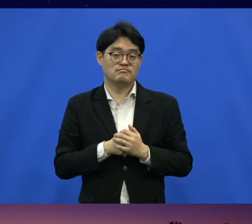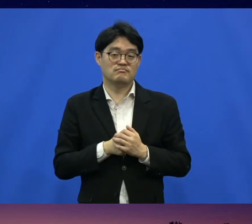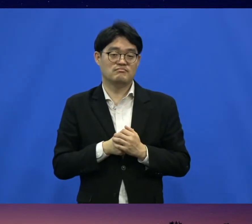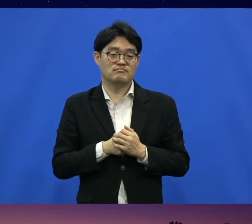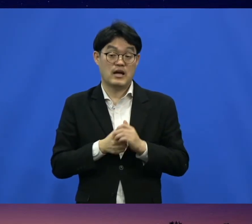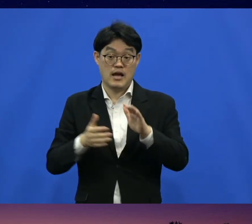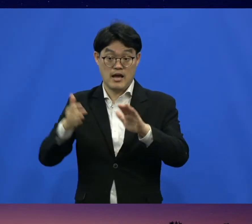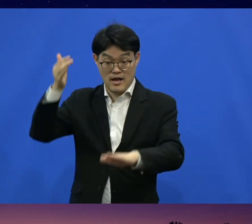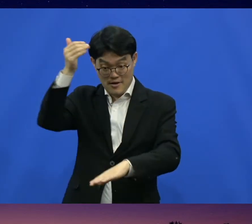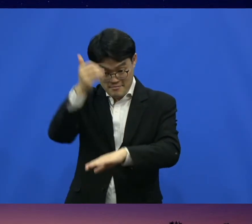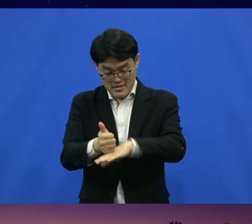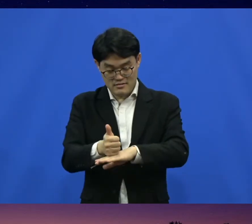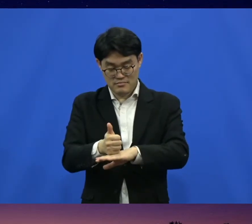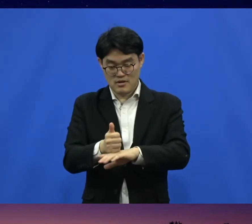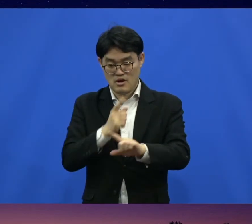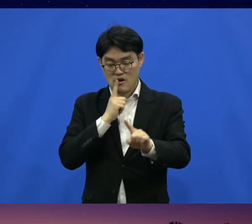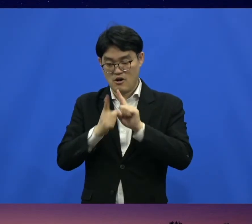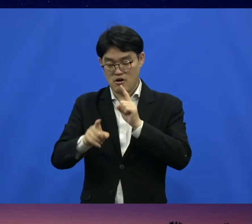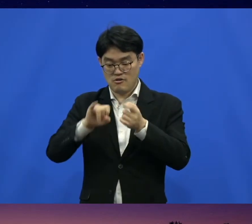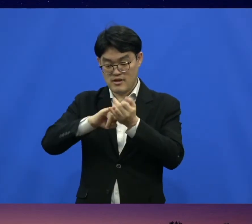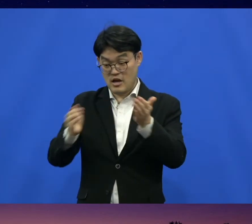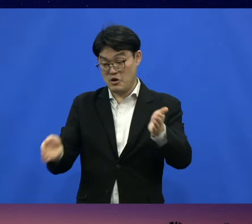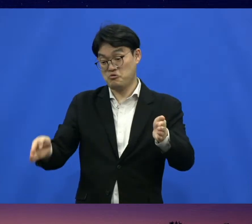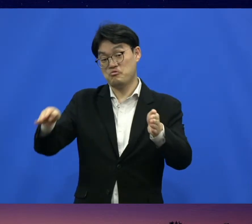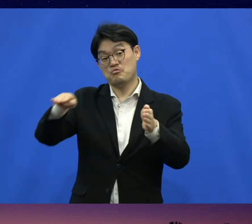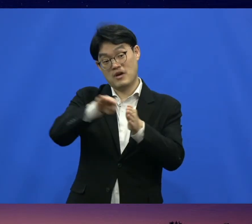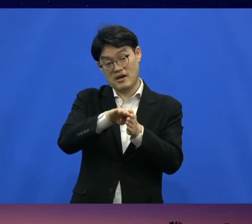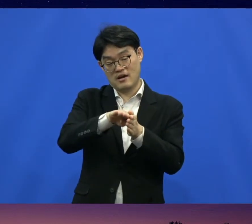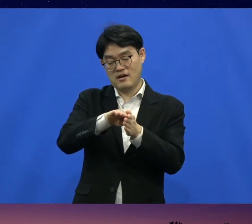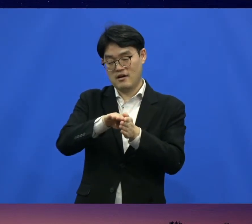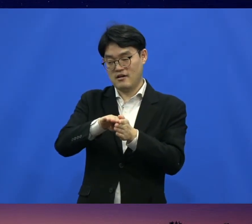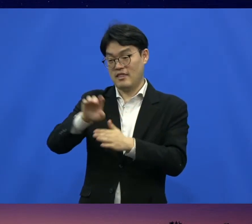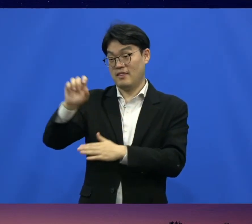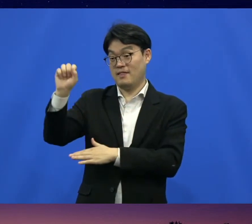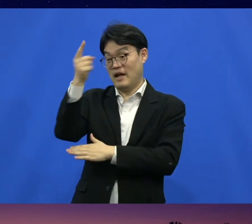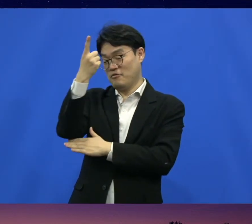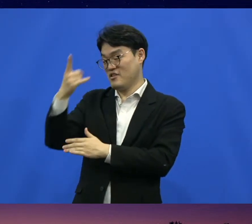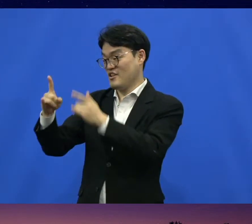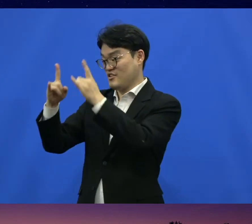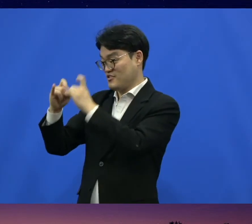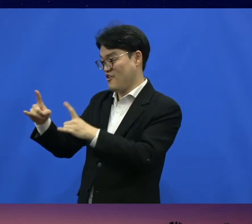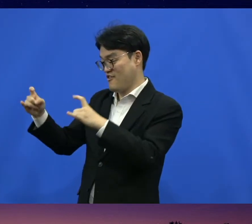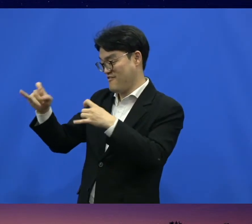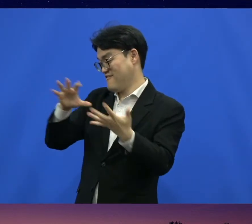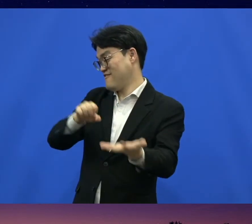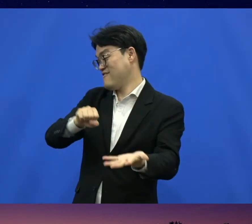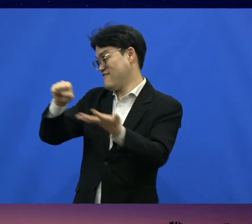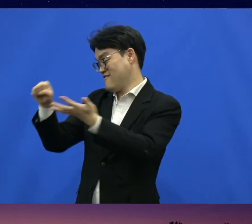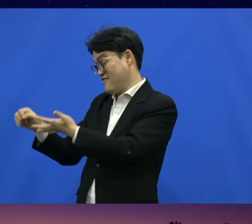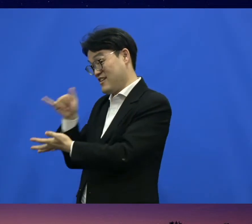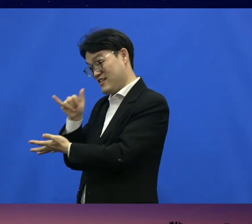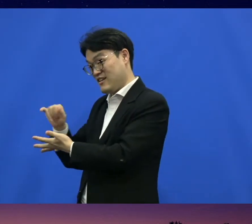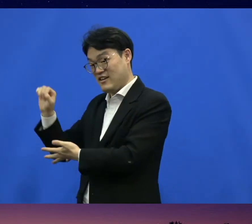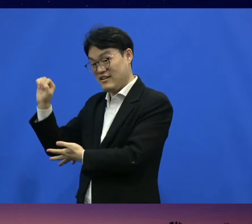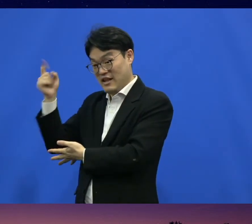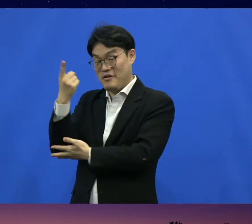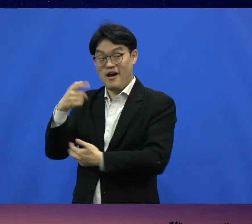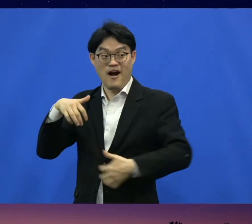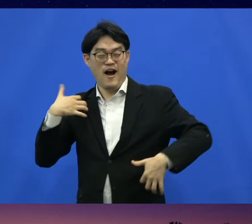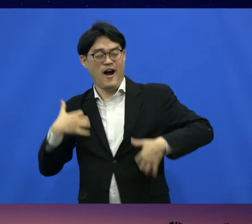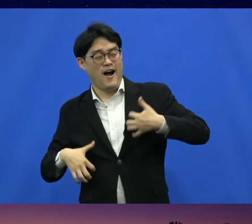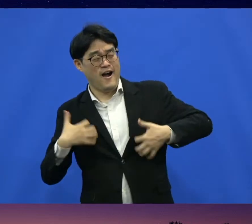마침내 법궤가 다윗 성으로 돌아와요. 오는 동안에 다윗과 온 백성들이 기뻐하며 제사를 드립니다. 다윗은